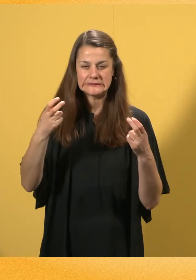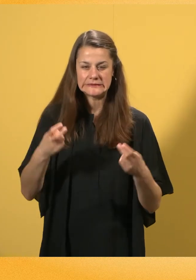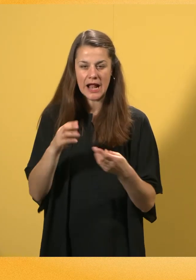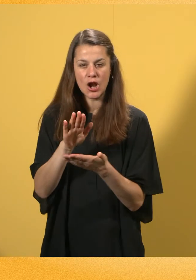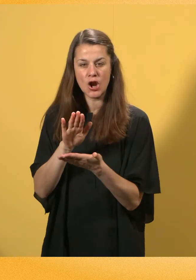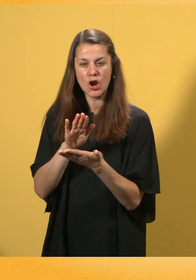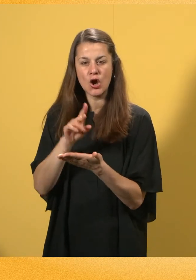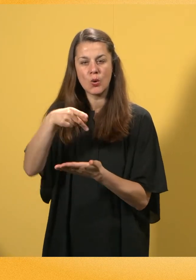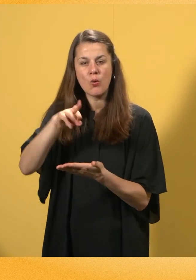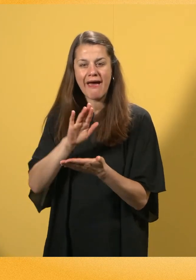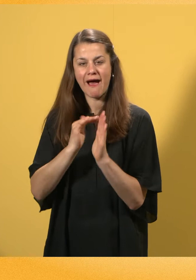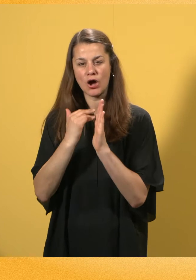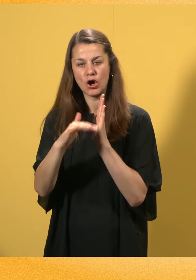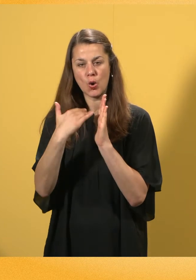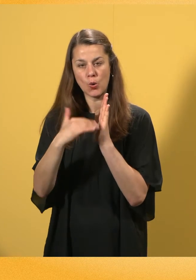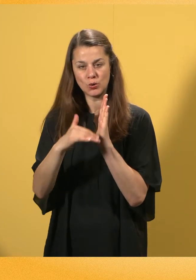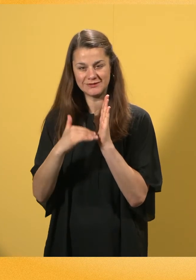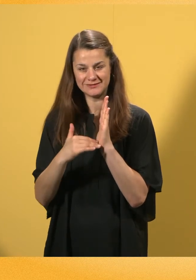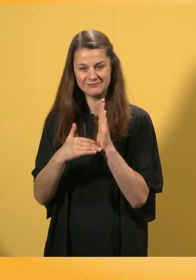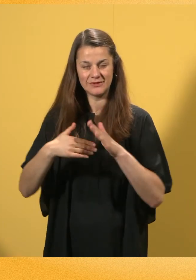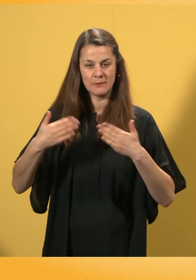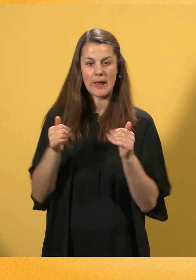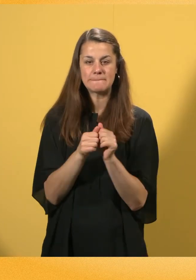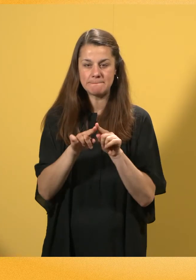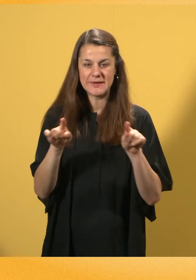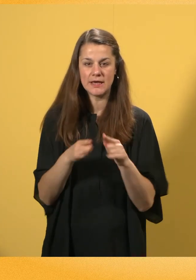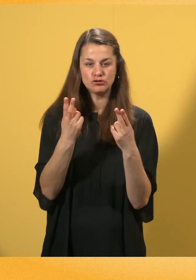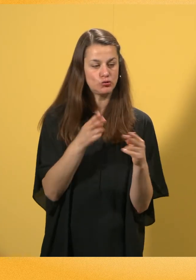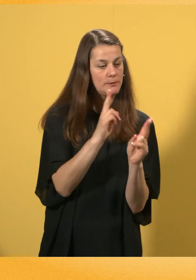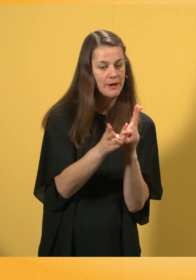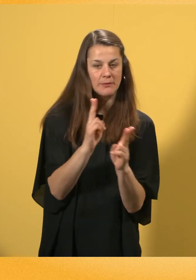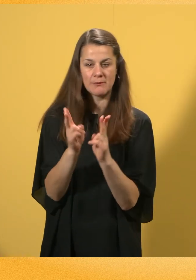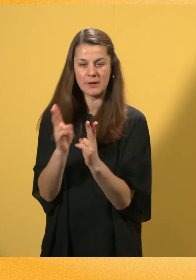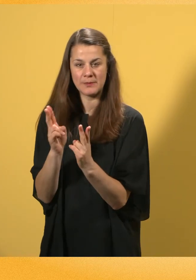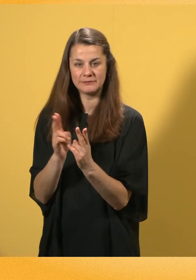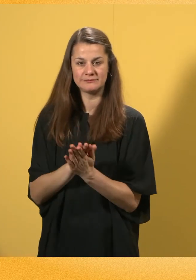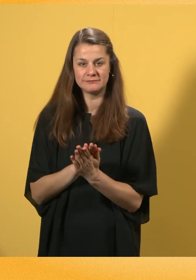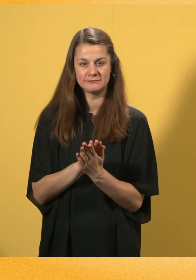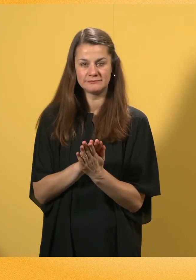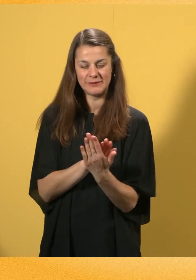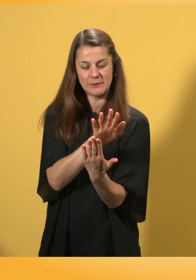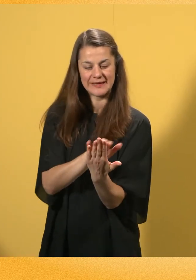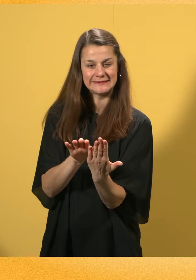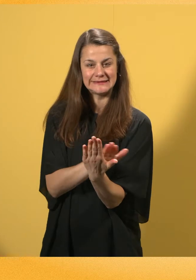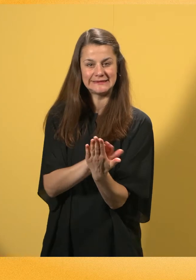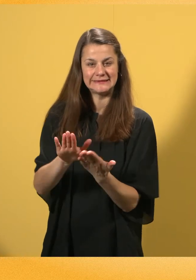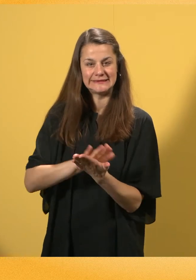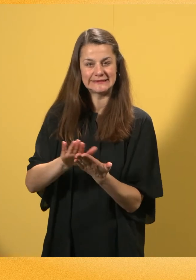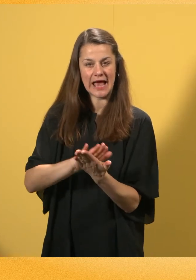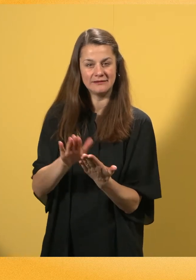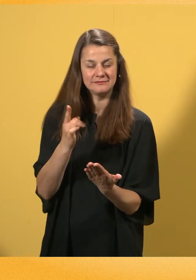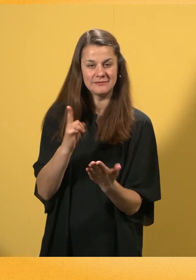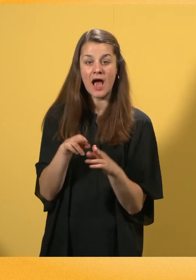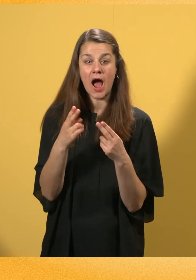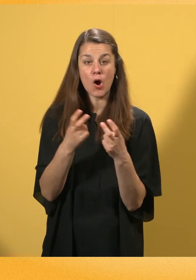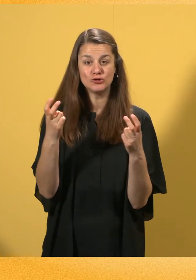einen QR-Code auf ihren Stühlen, dass Sie da mal gucken. Und jetzt ist es wichtig und auch